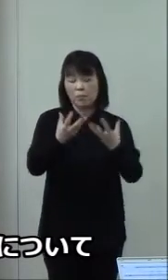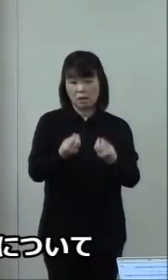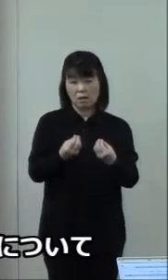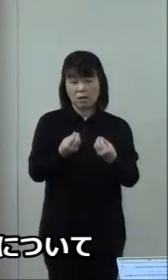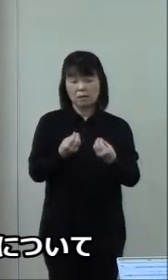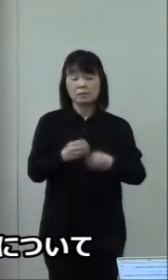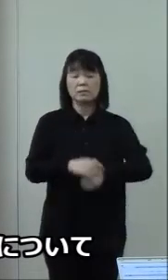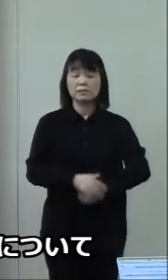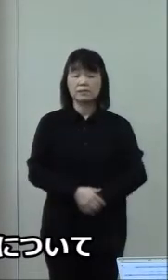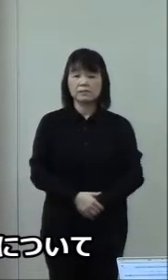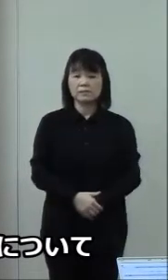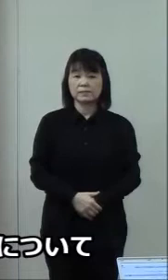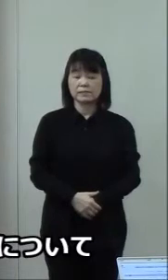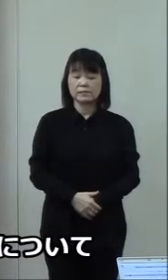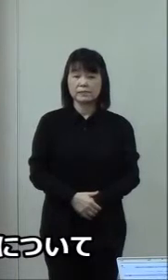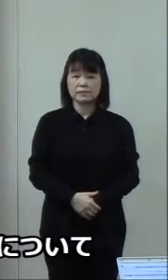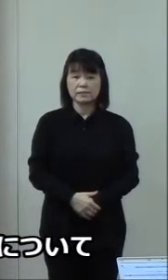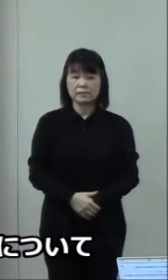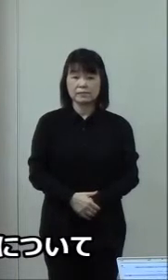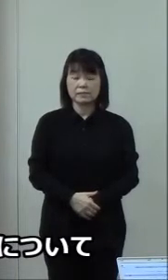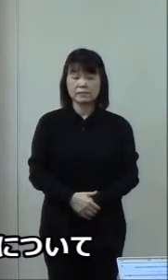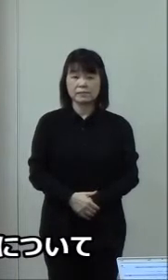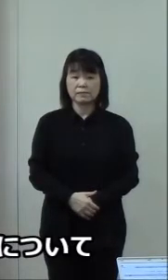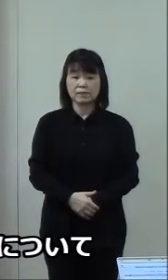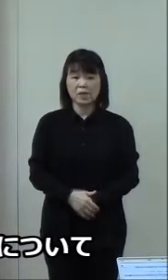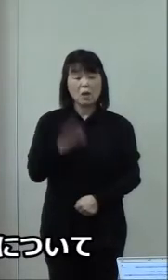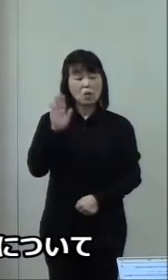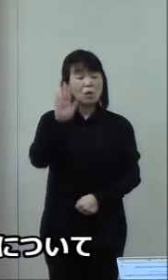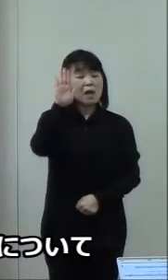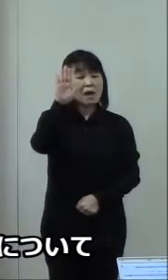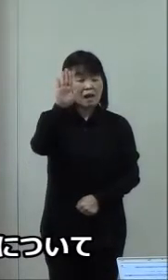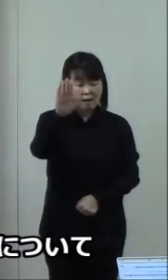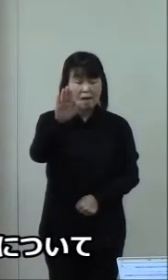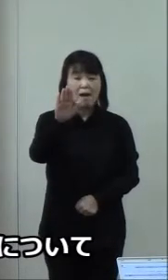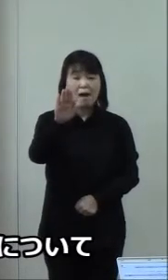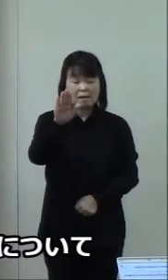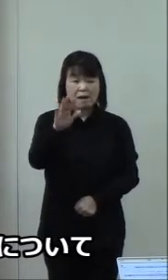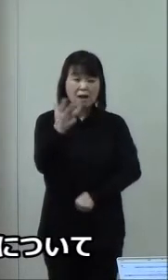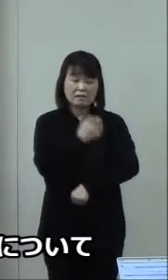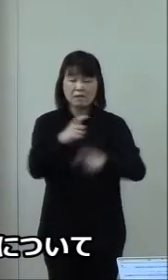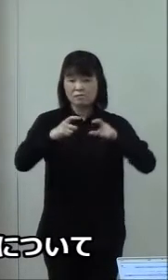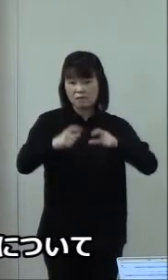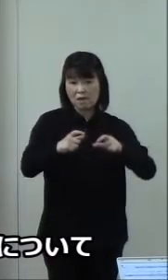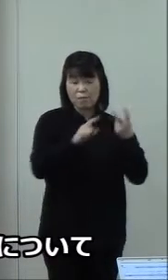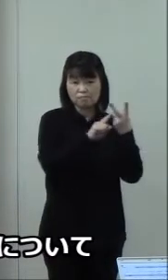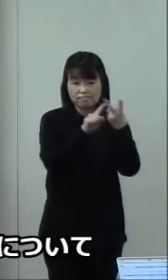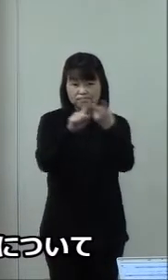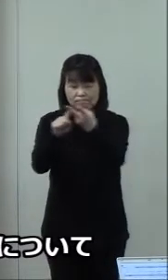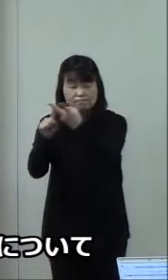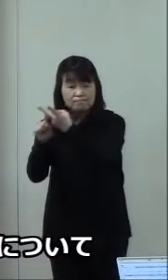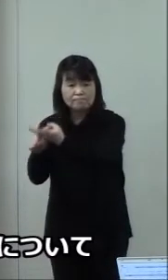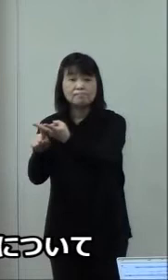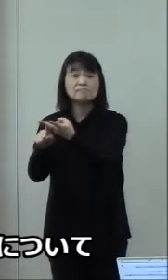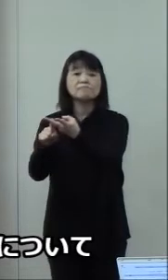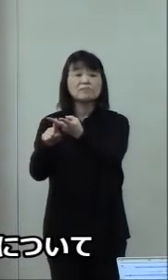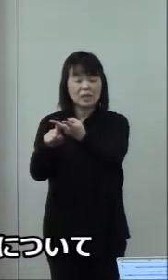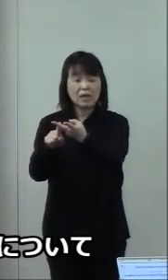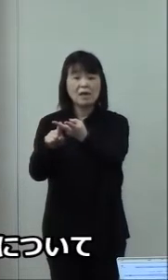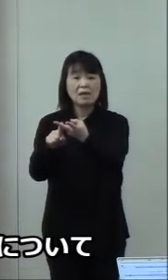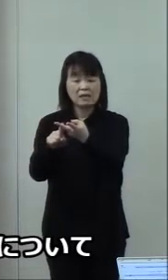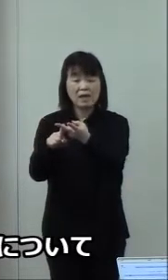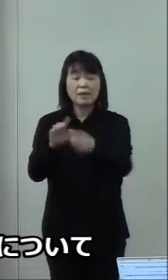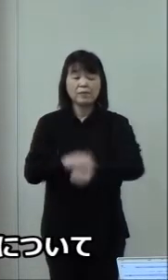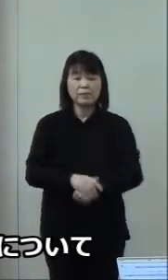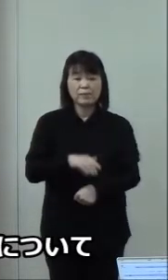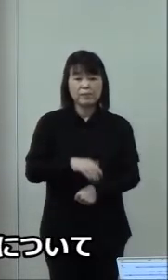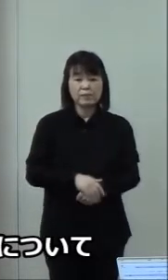が、これからどんどん接種券も発送してまいりますので、 SNS とか